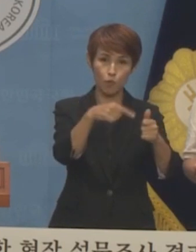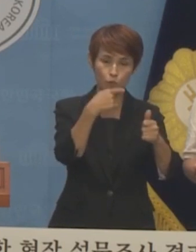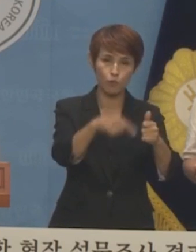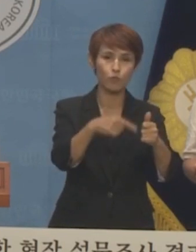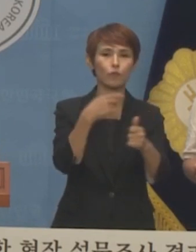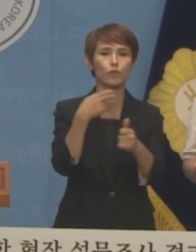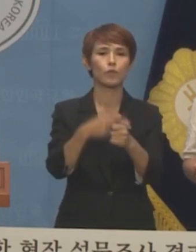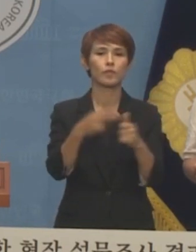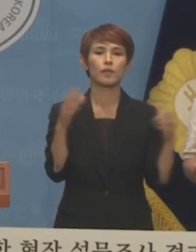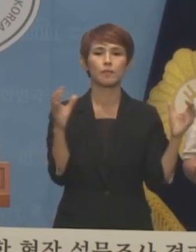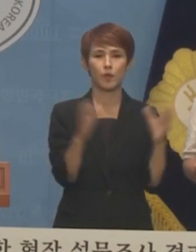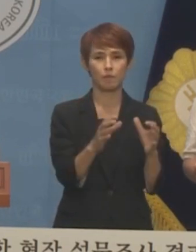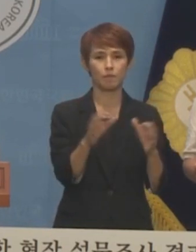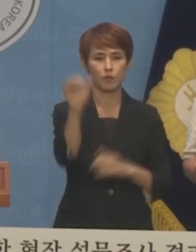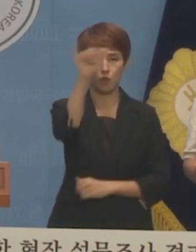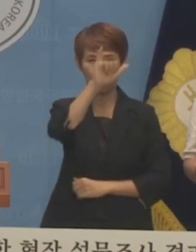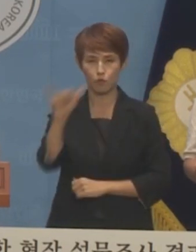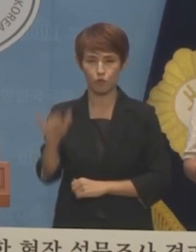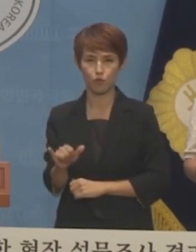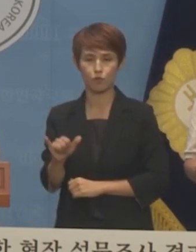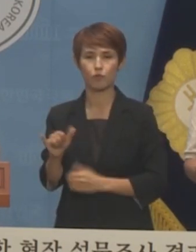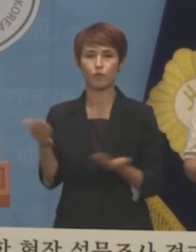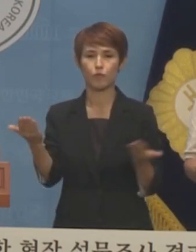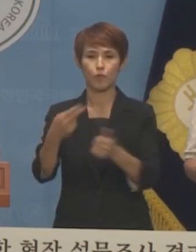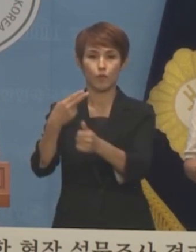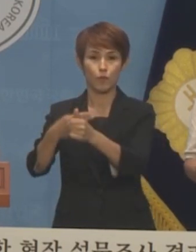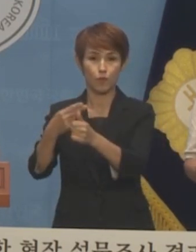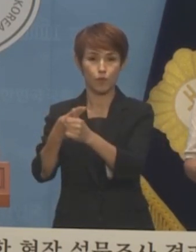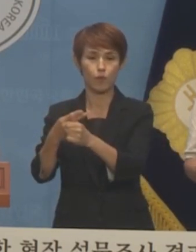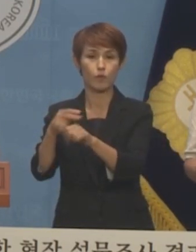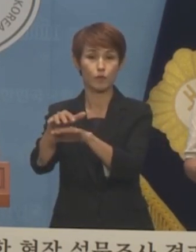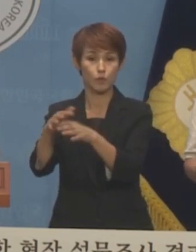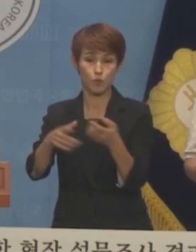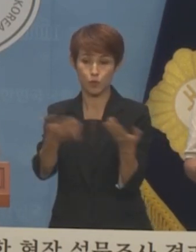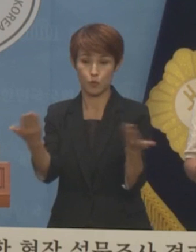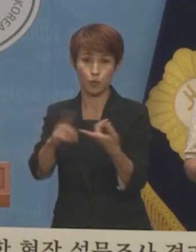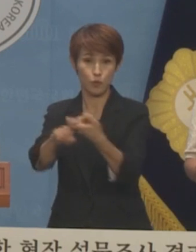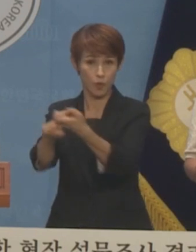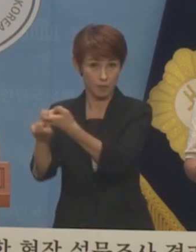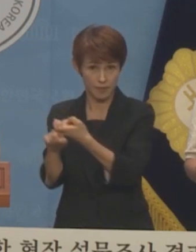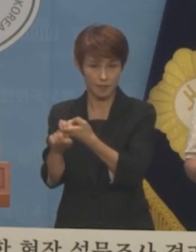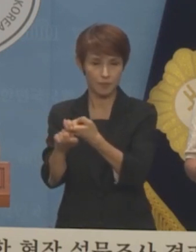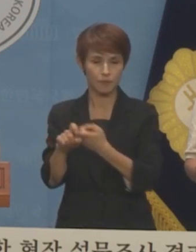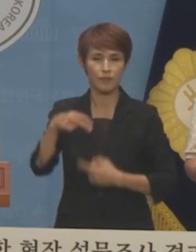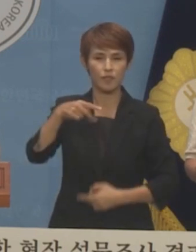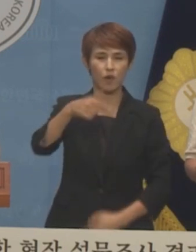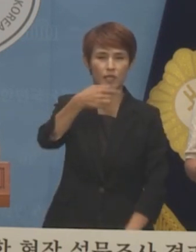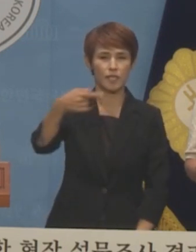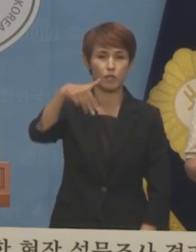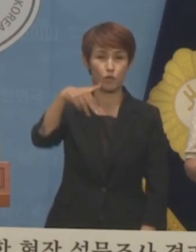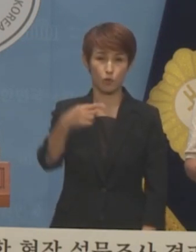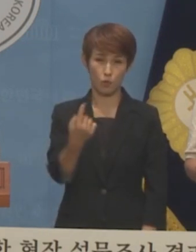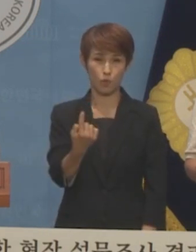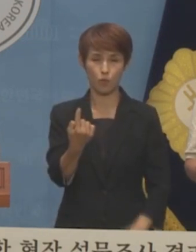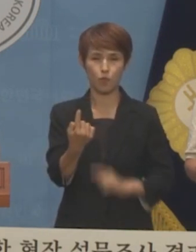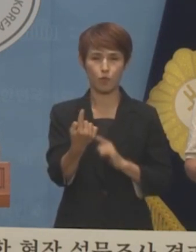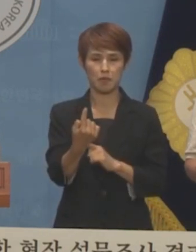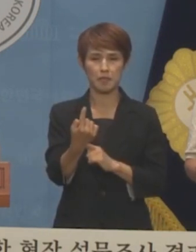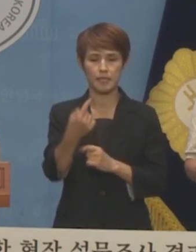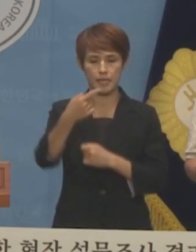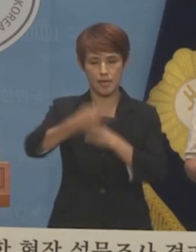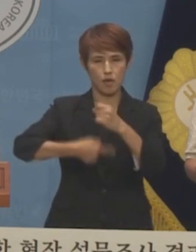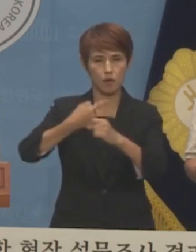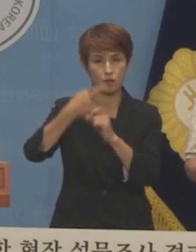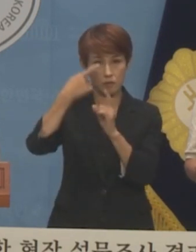실천교육교사모임, 전국교직원노동조합, 좋은교사운동은 서희초 제1주기를 맞이하여